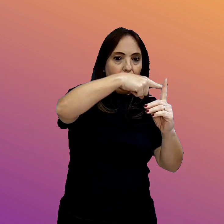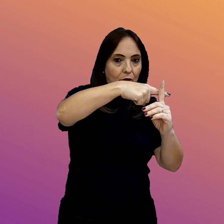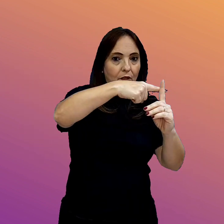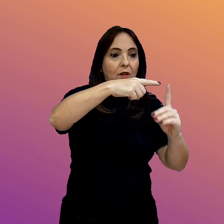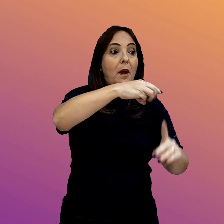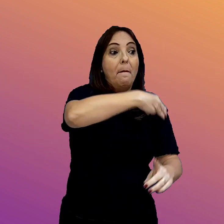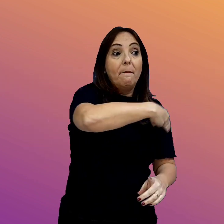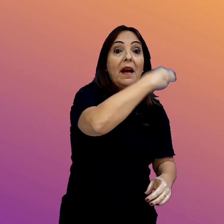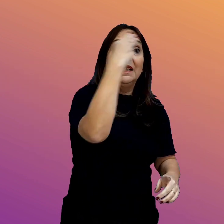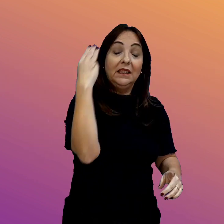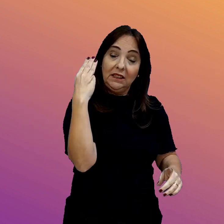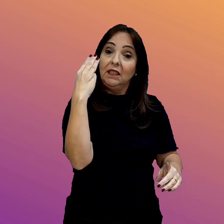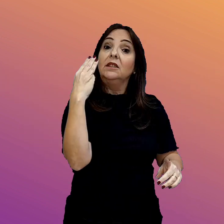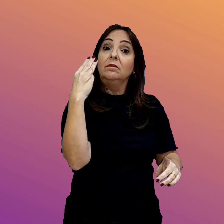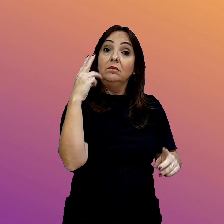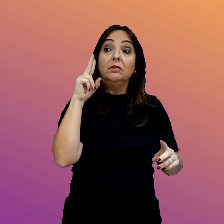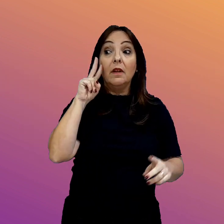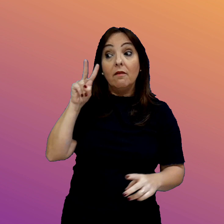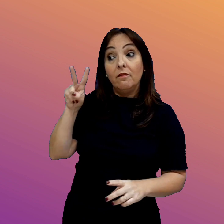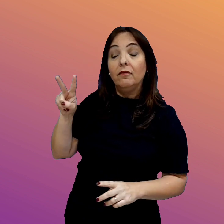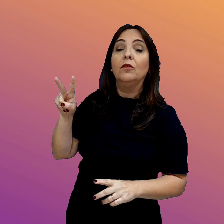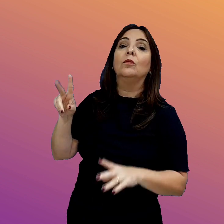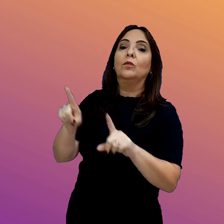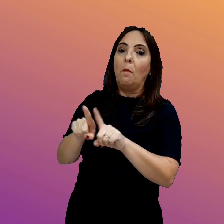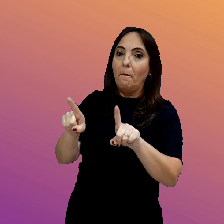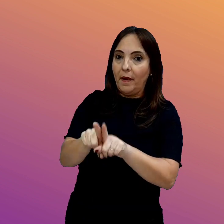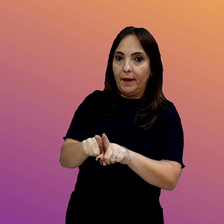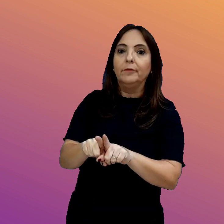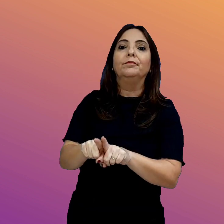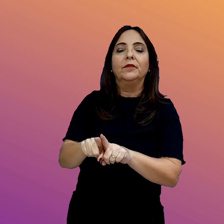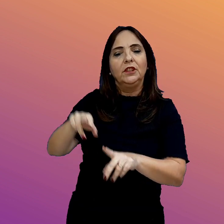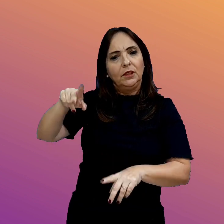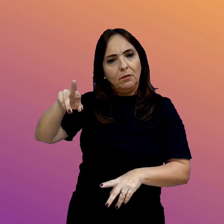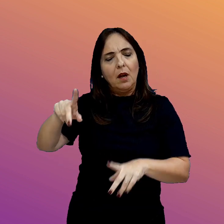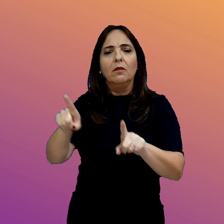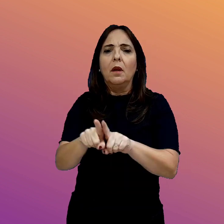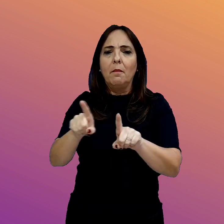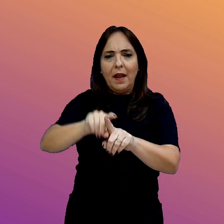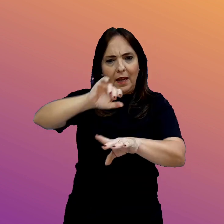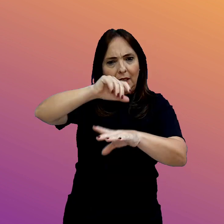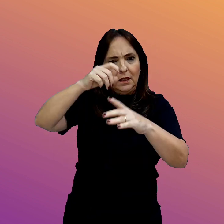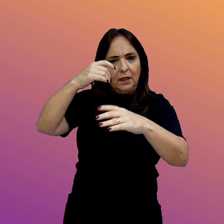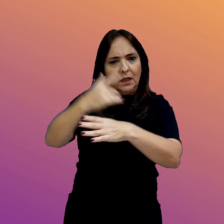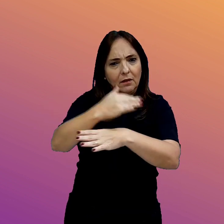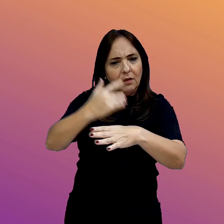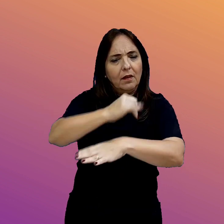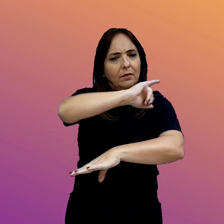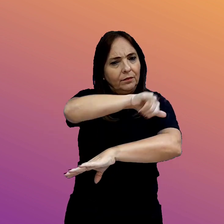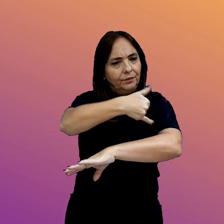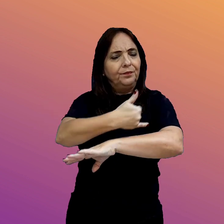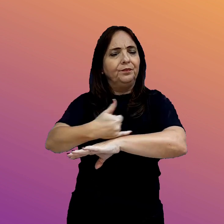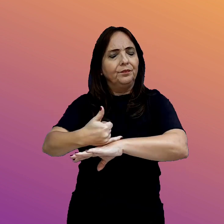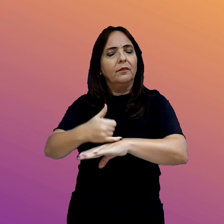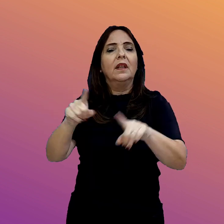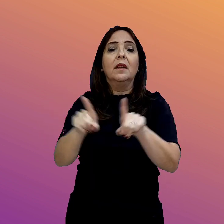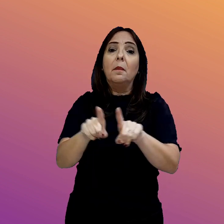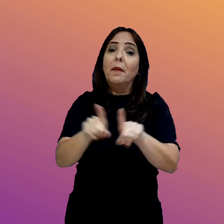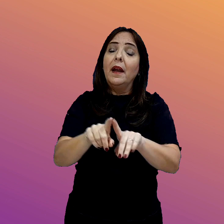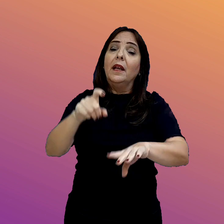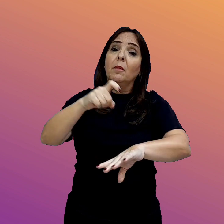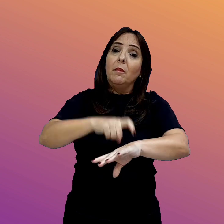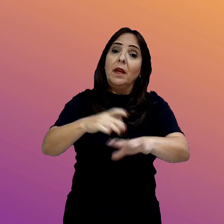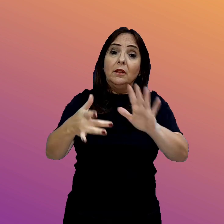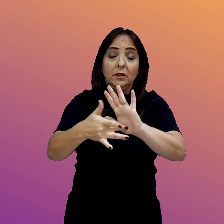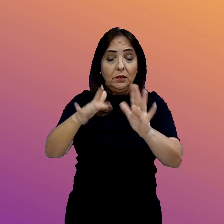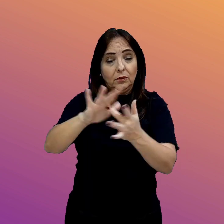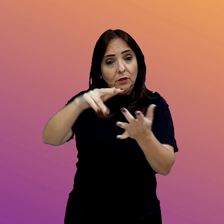também, não são citados nominalmente, mas estavam ali, lá em Jerusalém, na morte de Jesus. Quando ele ressuscitou, a mãe